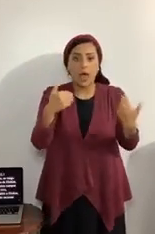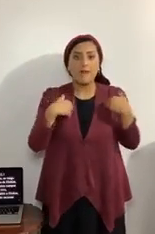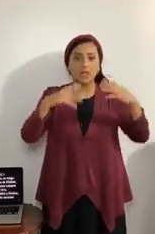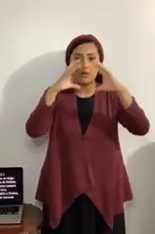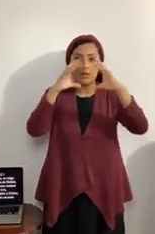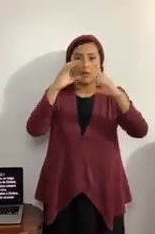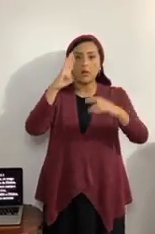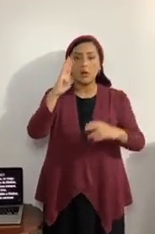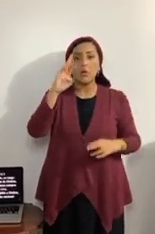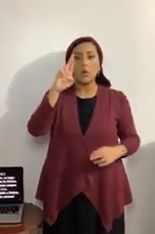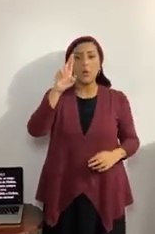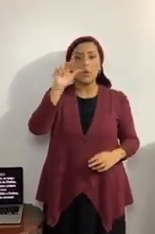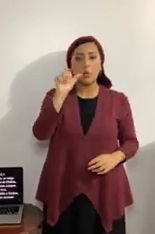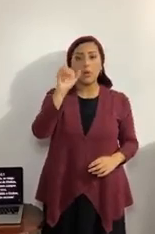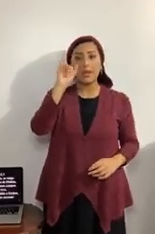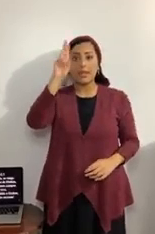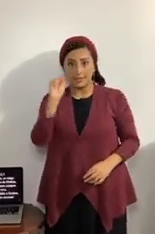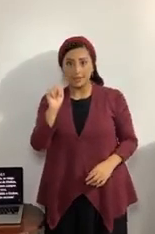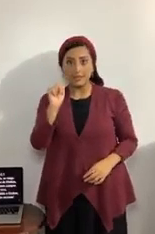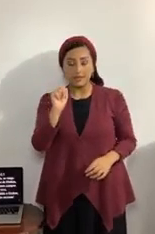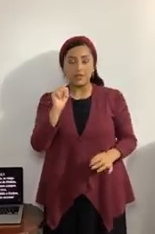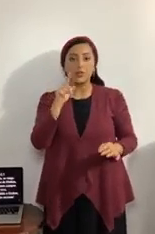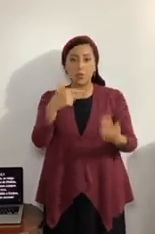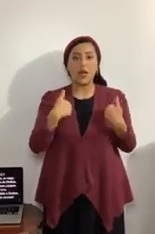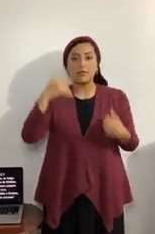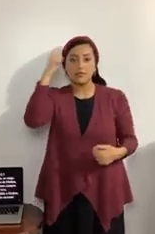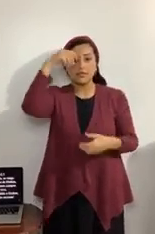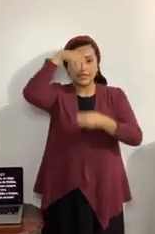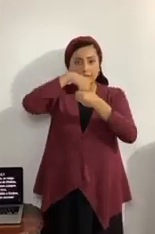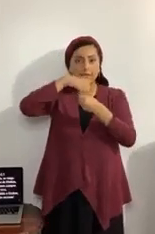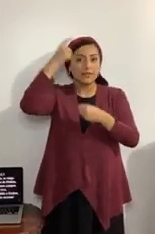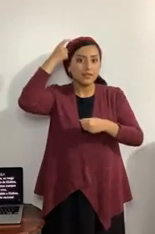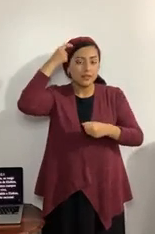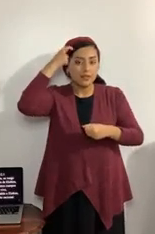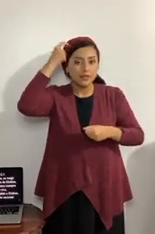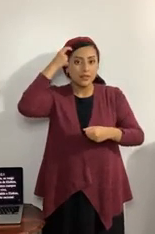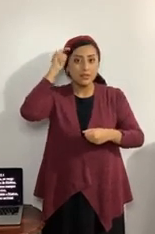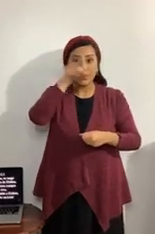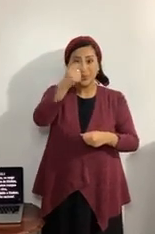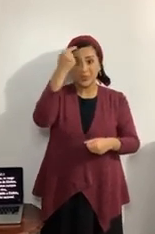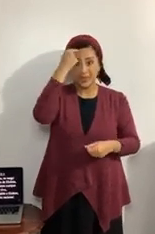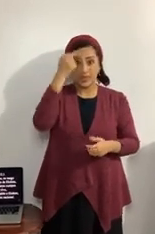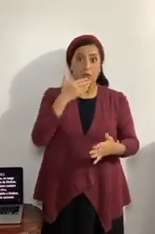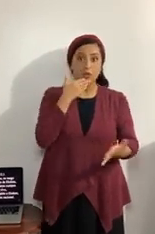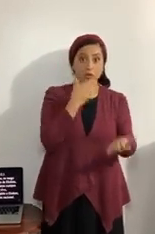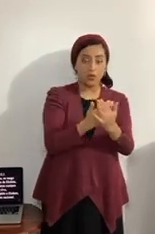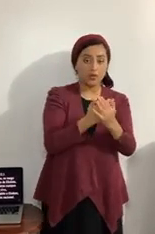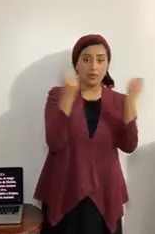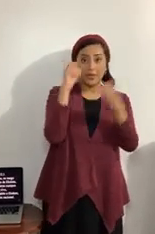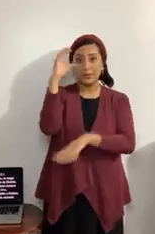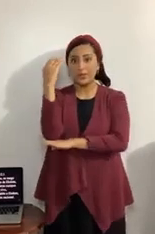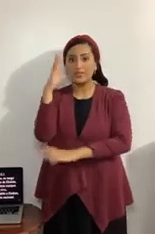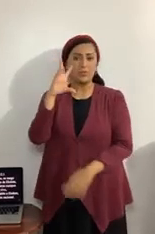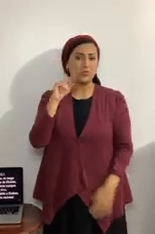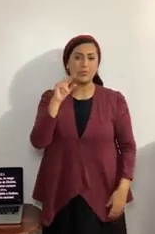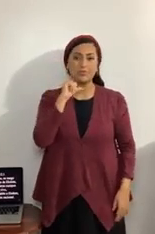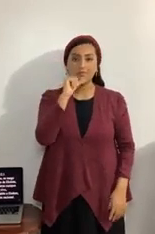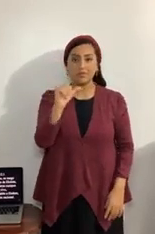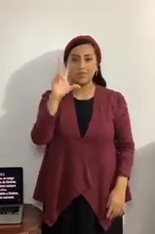masa gris. Culto racional. ¿Será culto racional celebrar la Navidad? Claro que no. Claro que